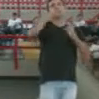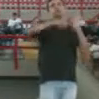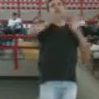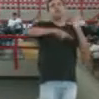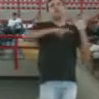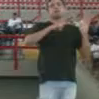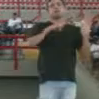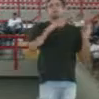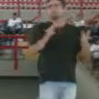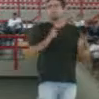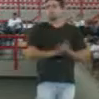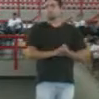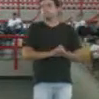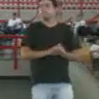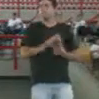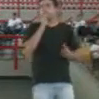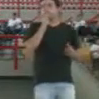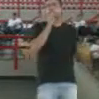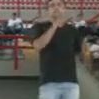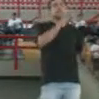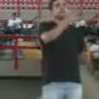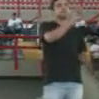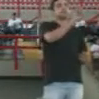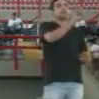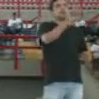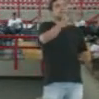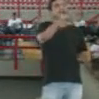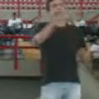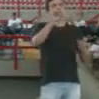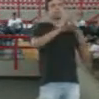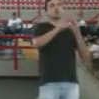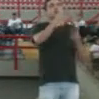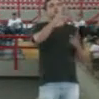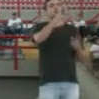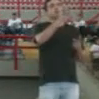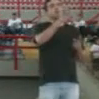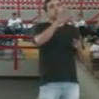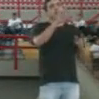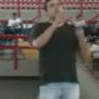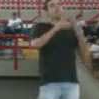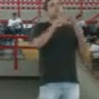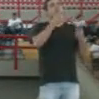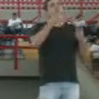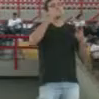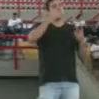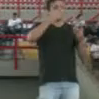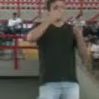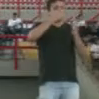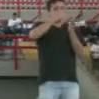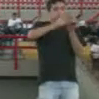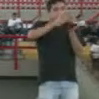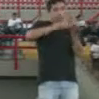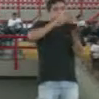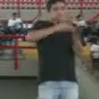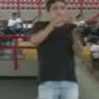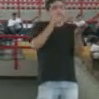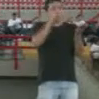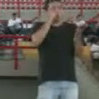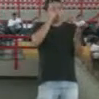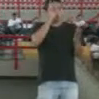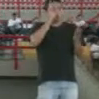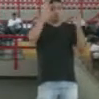Edgar Allan Poe. Edgar Allan Poe, Conan Doyle, que escreveu Sherlock Holmes. Era moda,